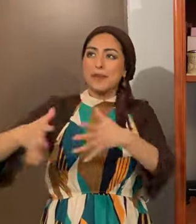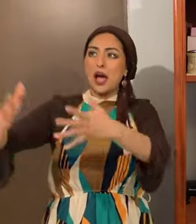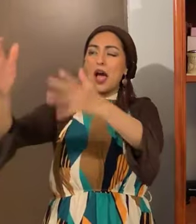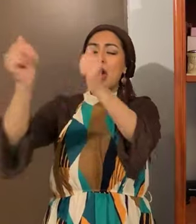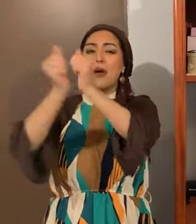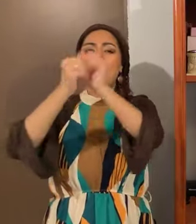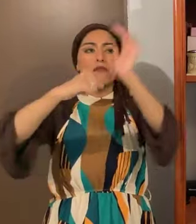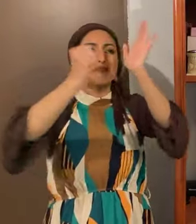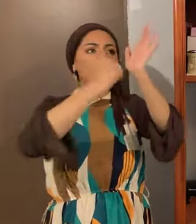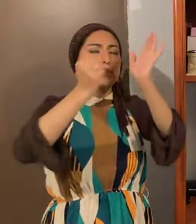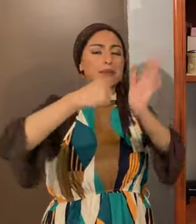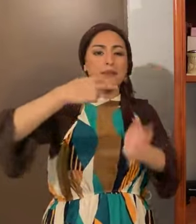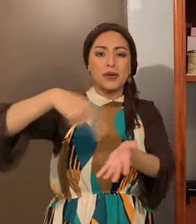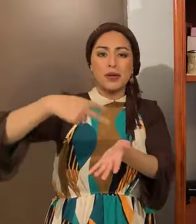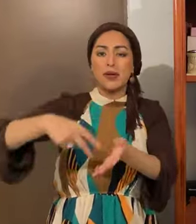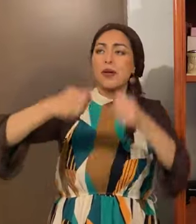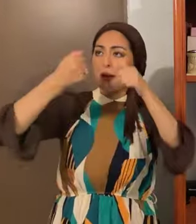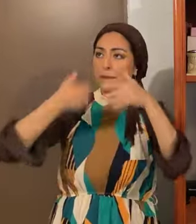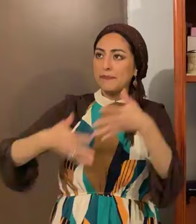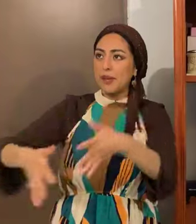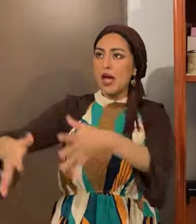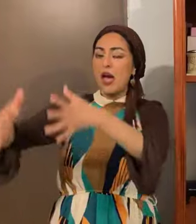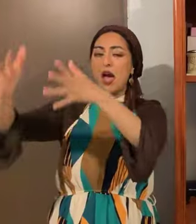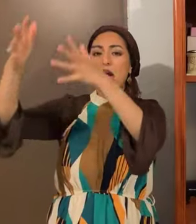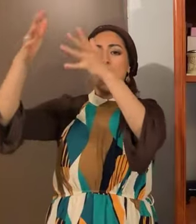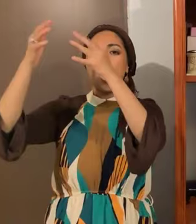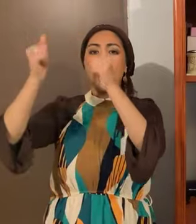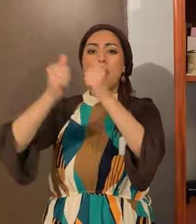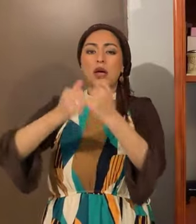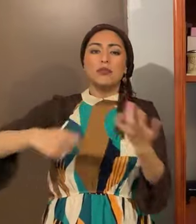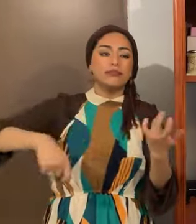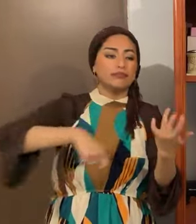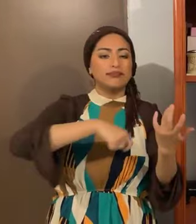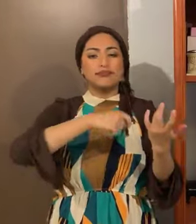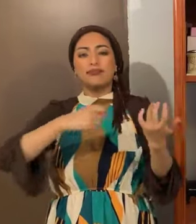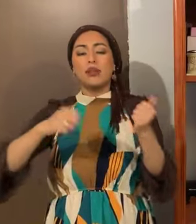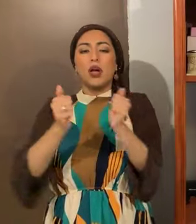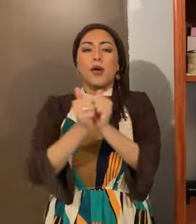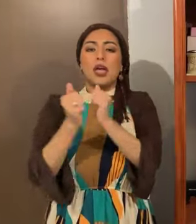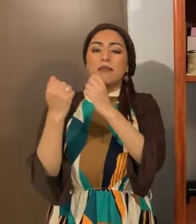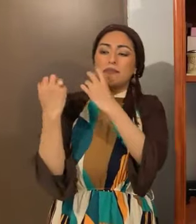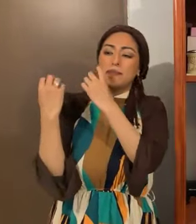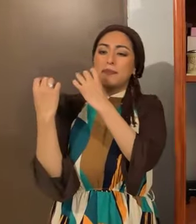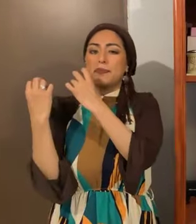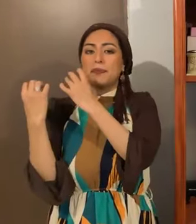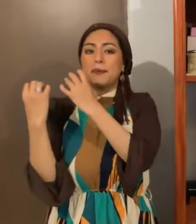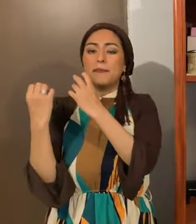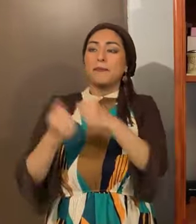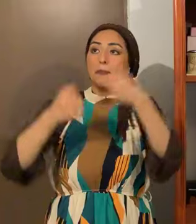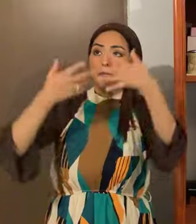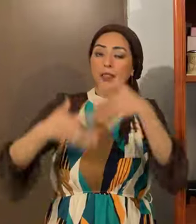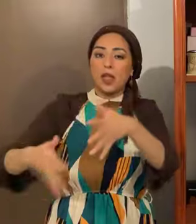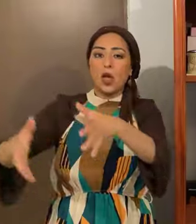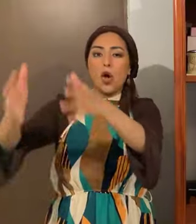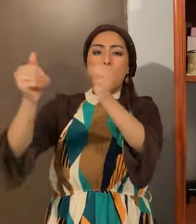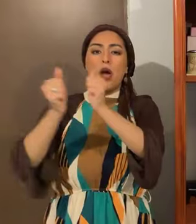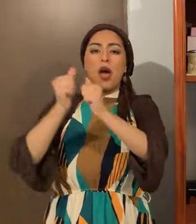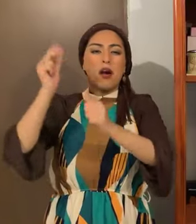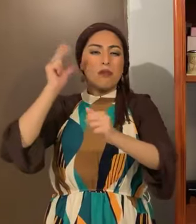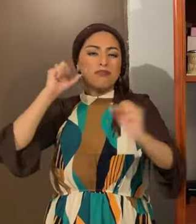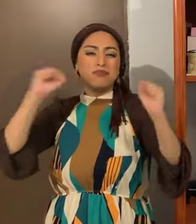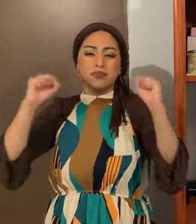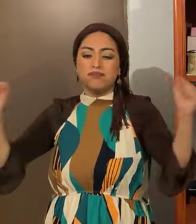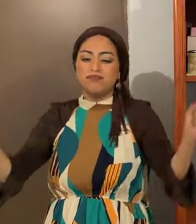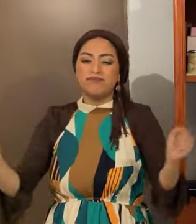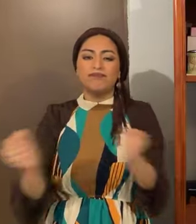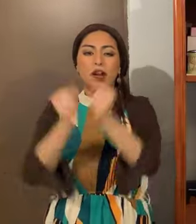y danza. Exaltadle con cuerdas y flautas. Exaltadle con címbalos